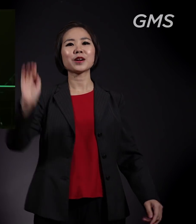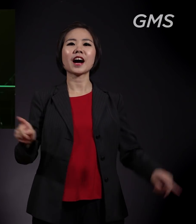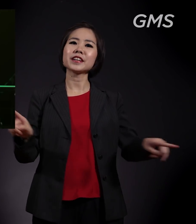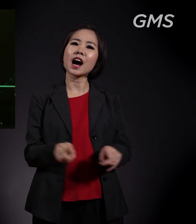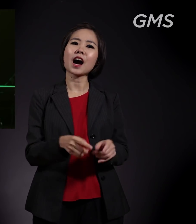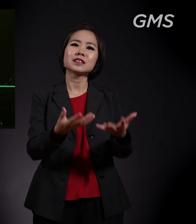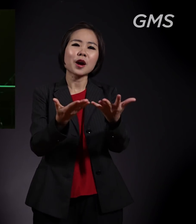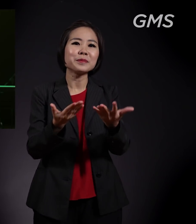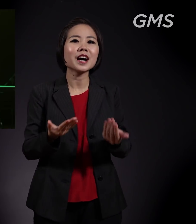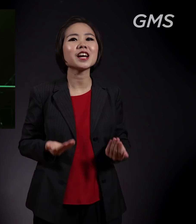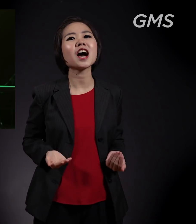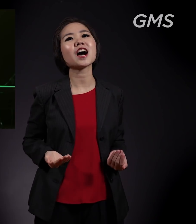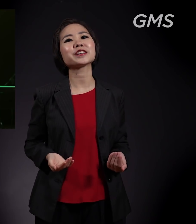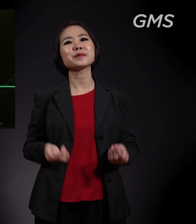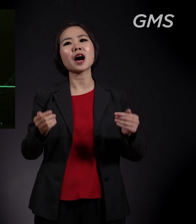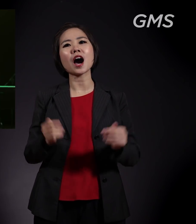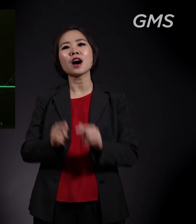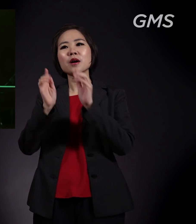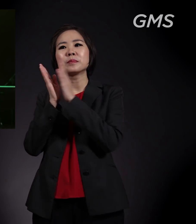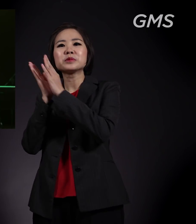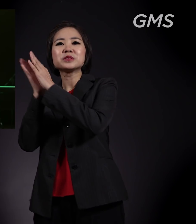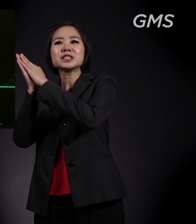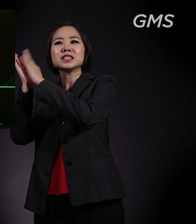Kau layak menerima